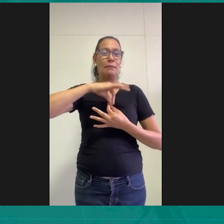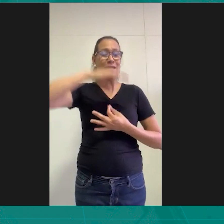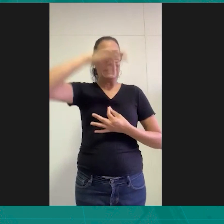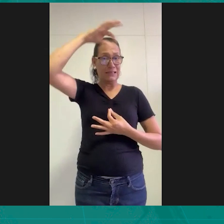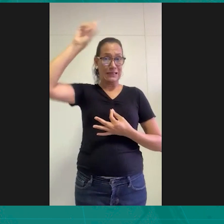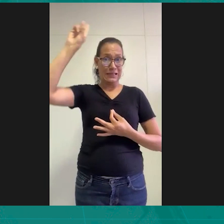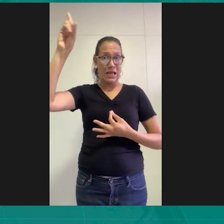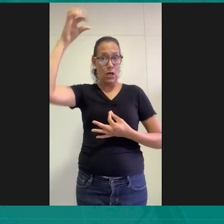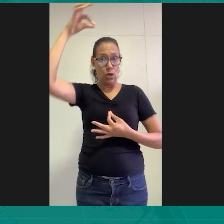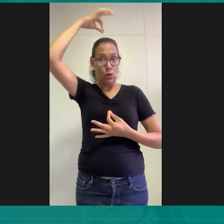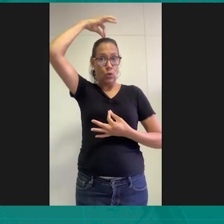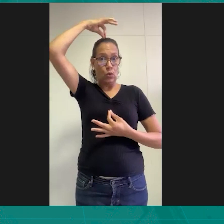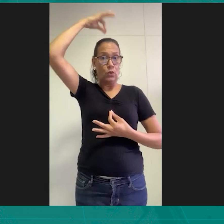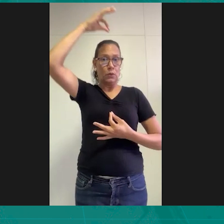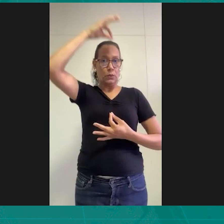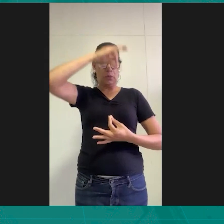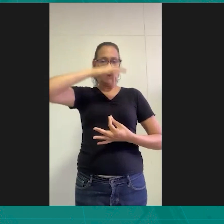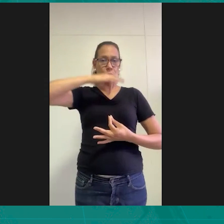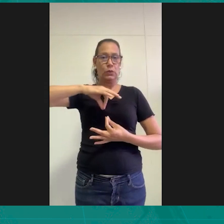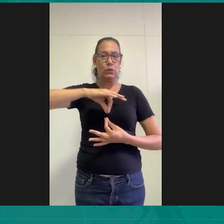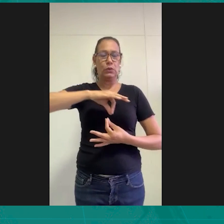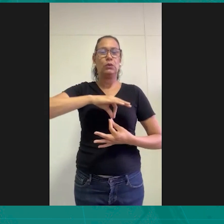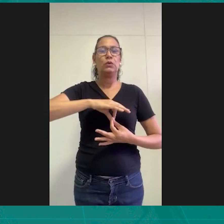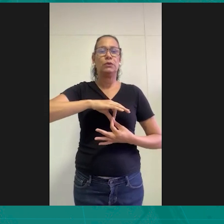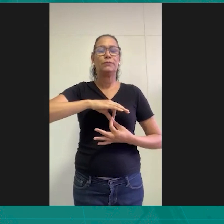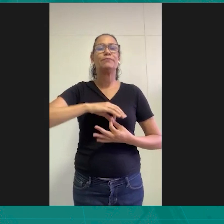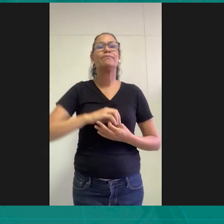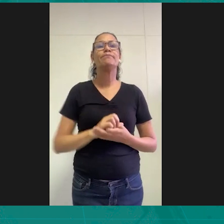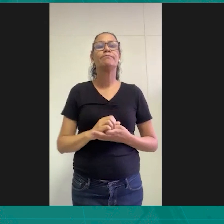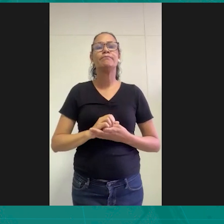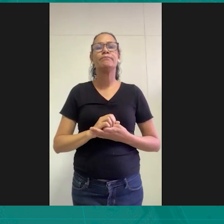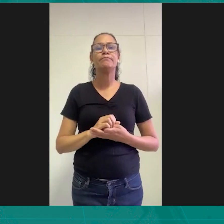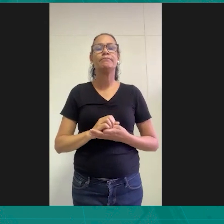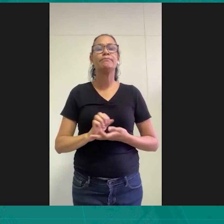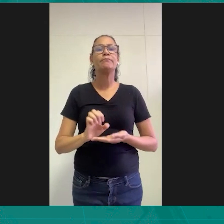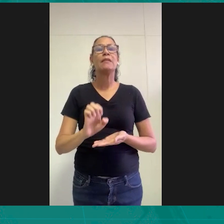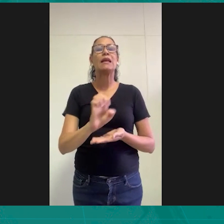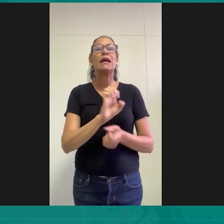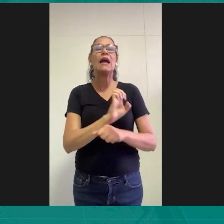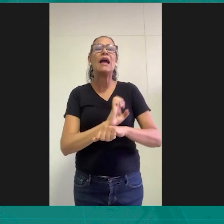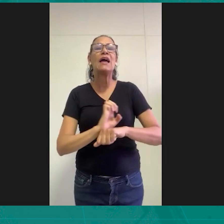2, versículos 21 e 22.